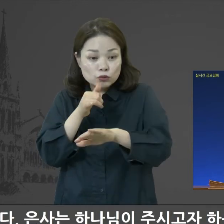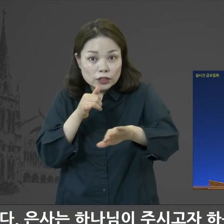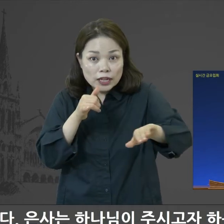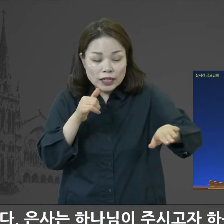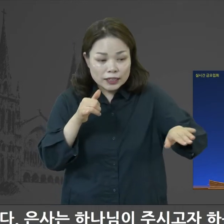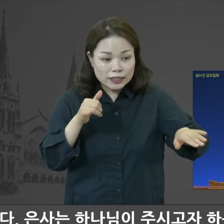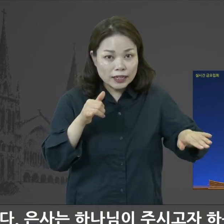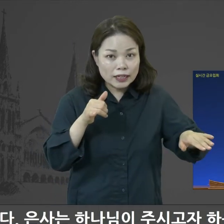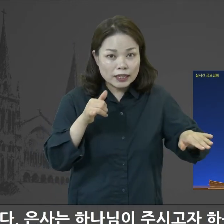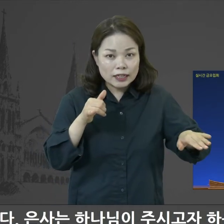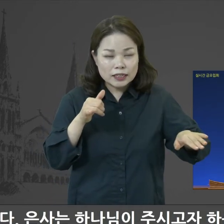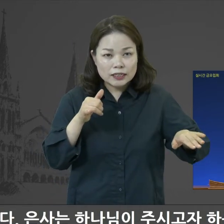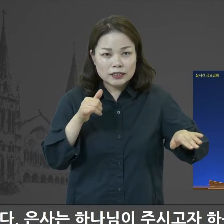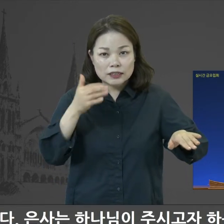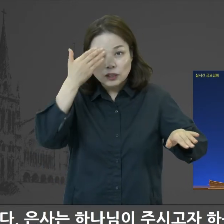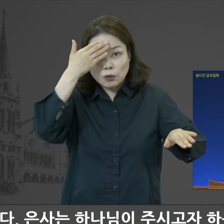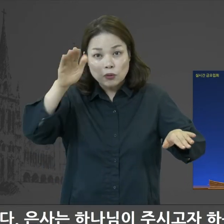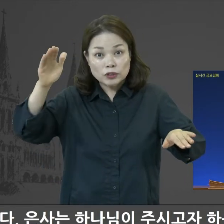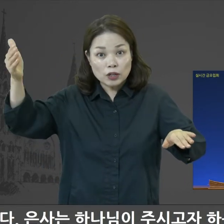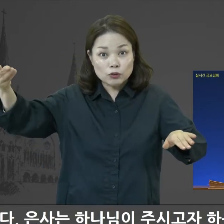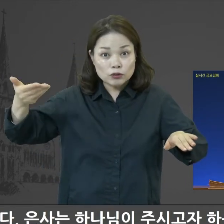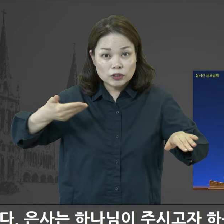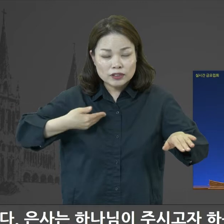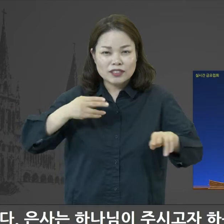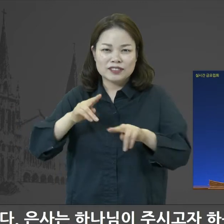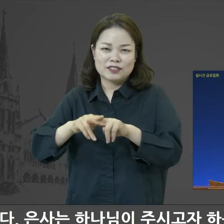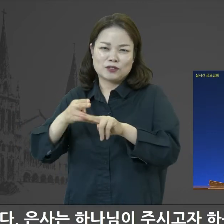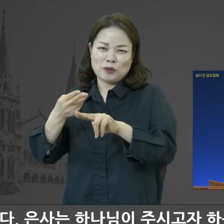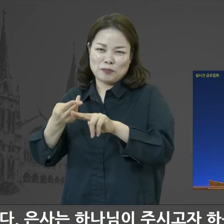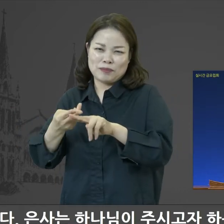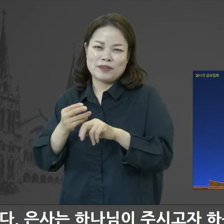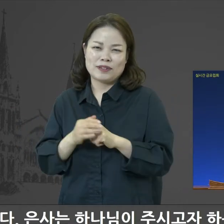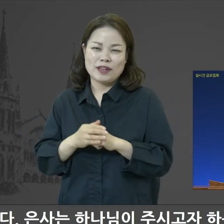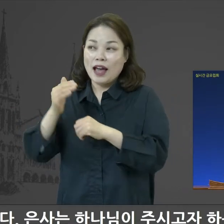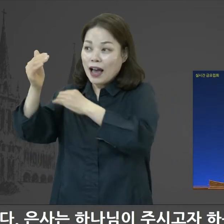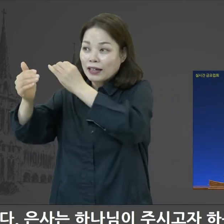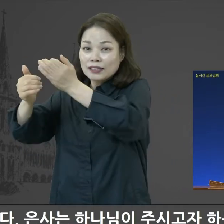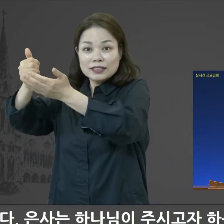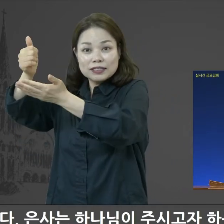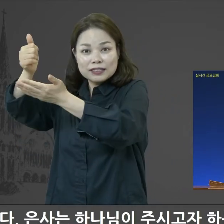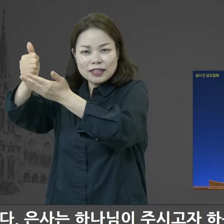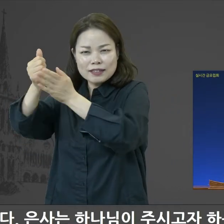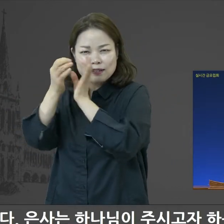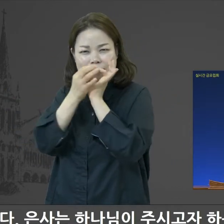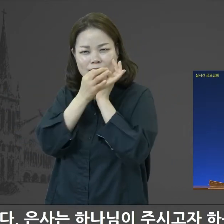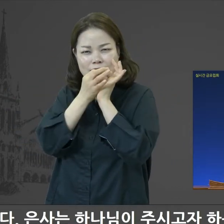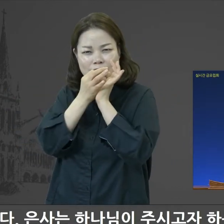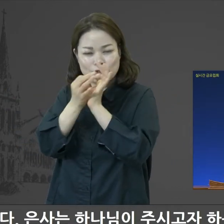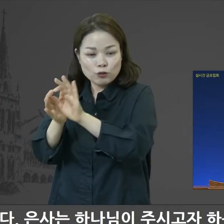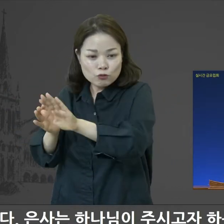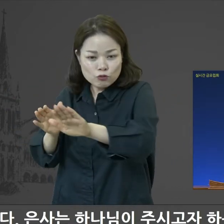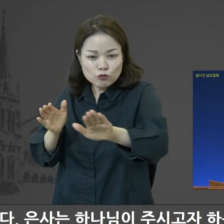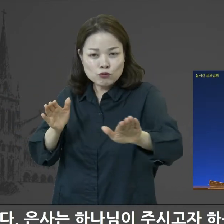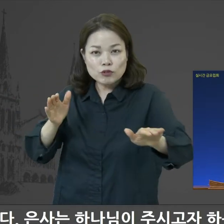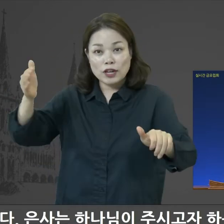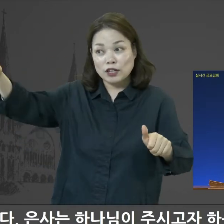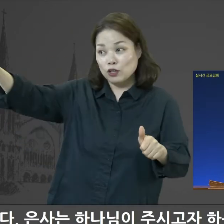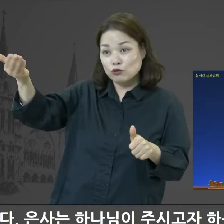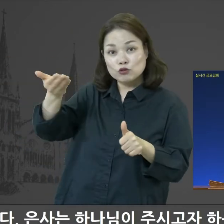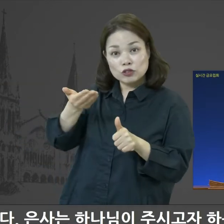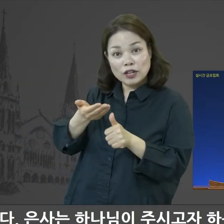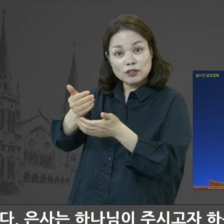우리에게 공짜로 주어지는 것을 선물이라고 하죠. 하나님께서는 계속 이것을 우리에게 주시려